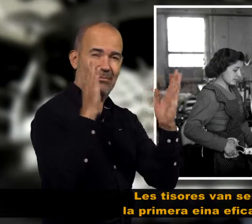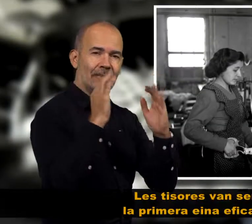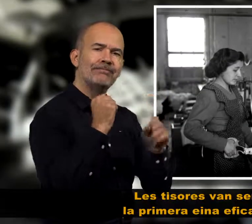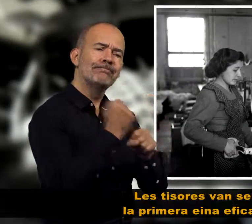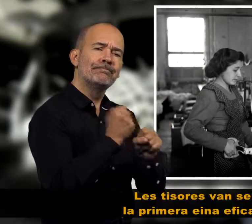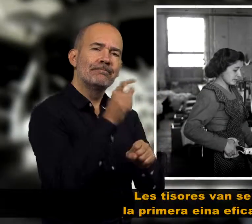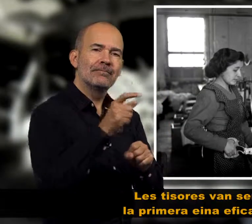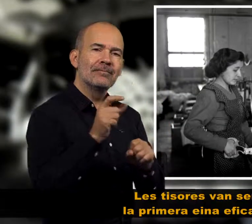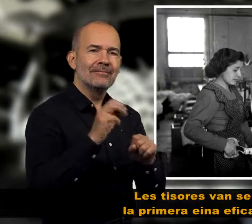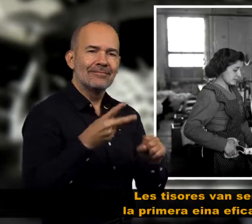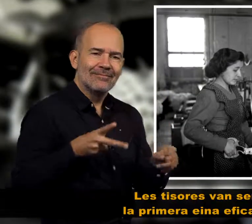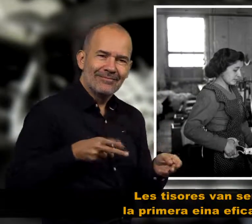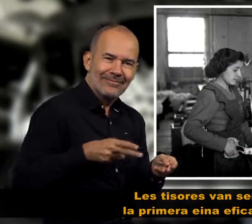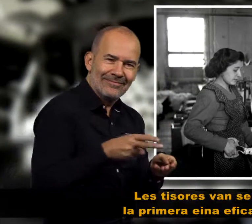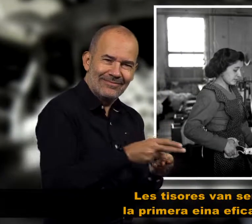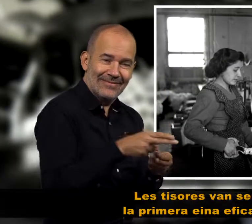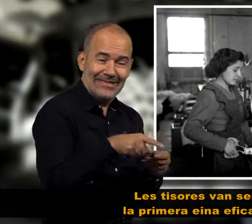Les tisores van ser la primera eina eficaç.